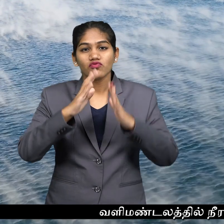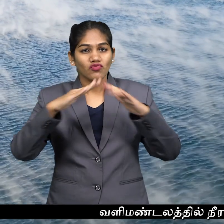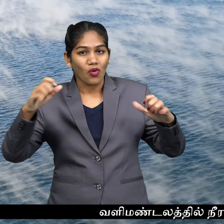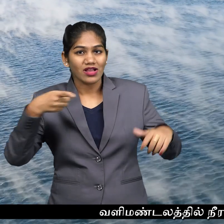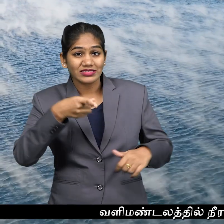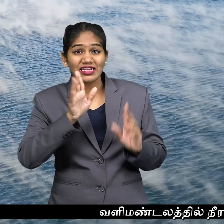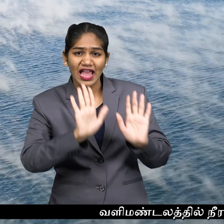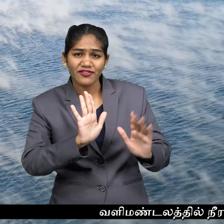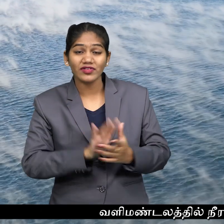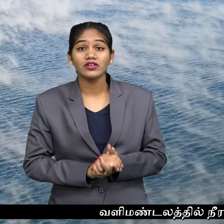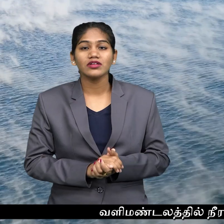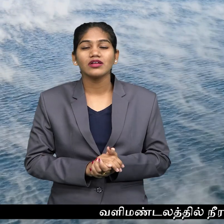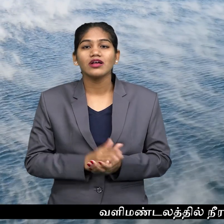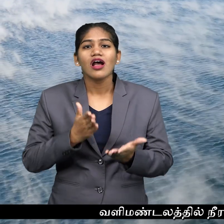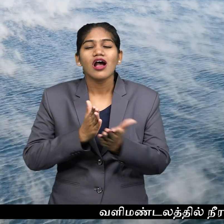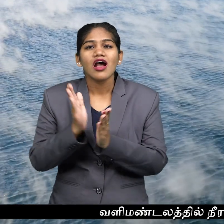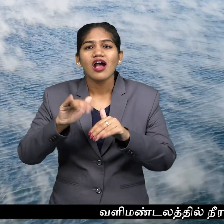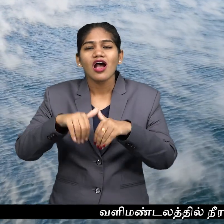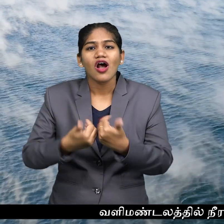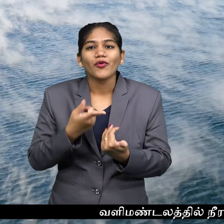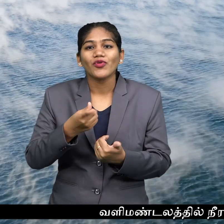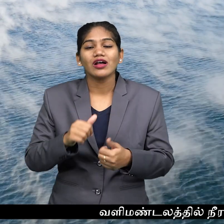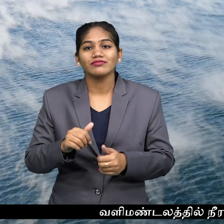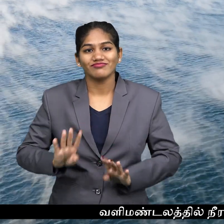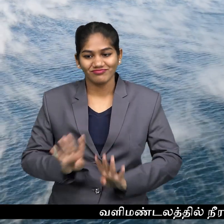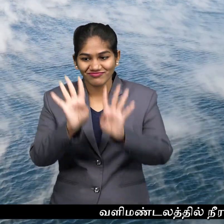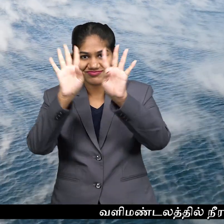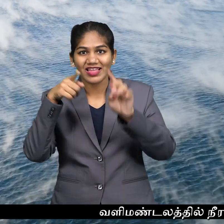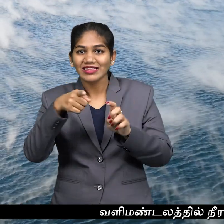வளிமண்டலத்தில் நீராவி வடிவில் சில அளவு நீர் உள்ளது.